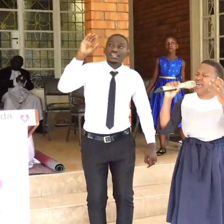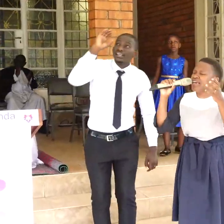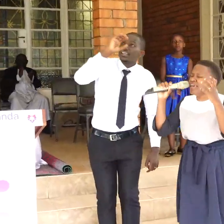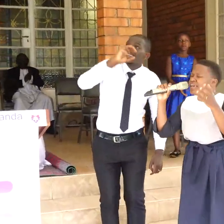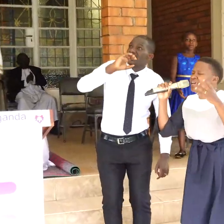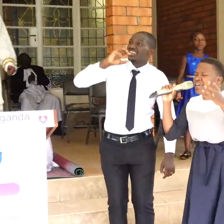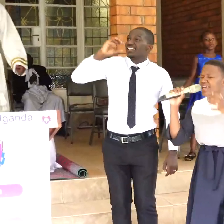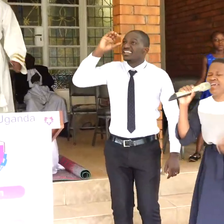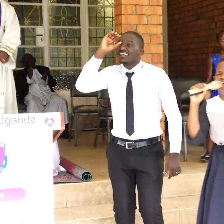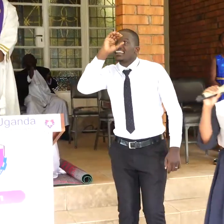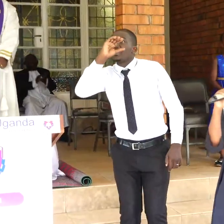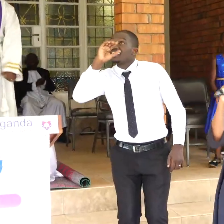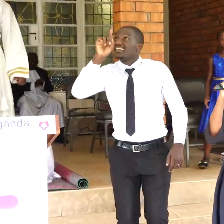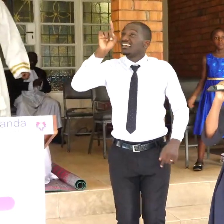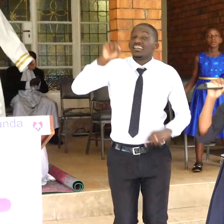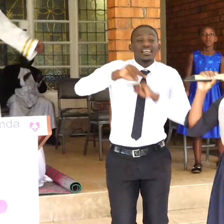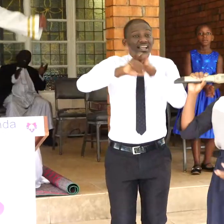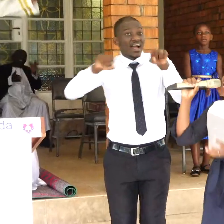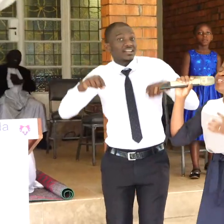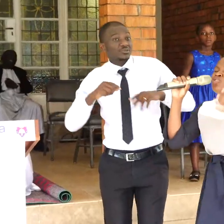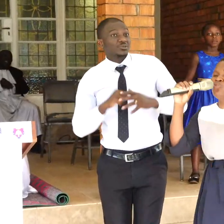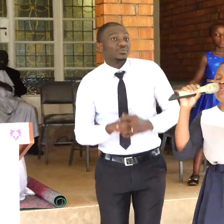katumunonye